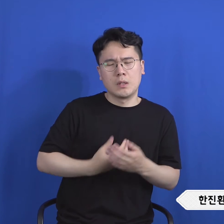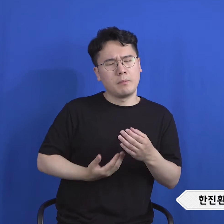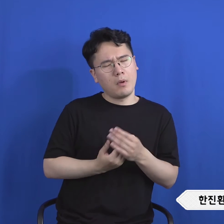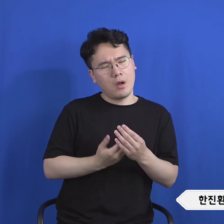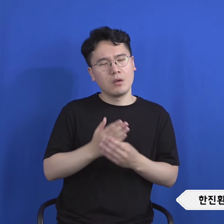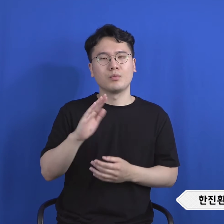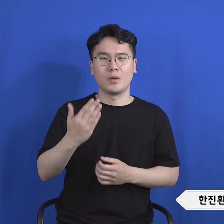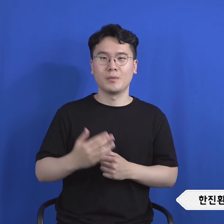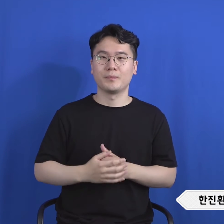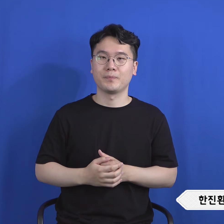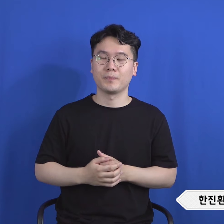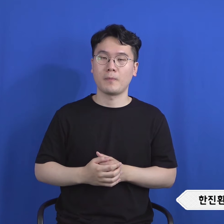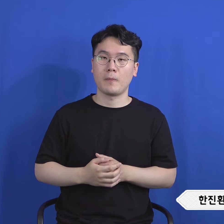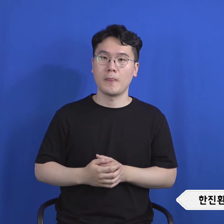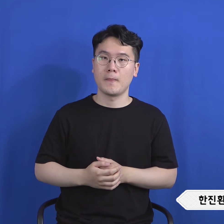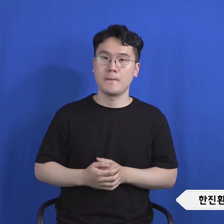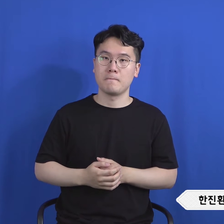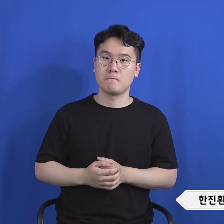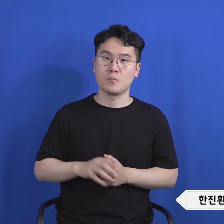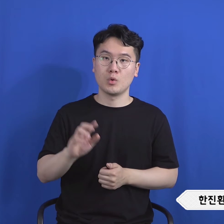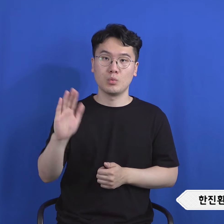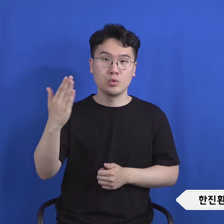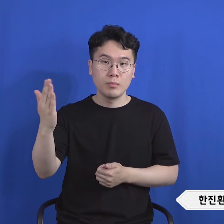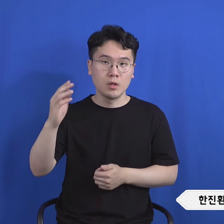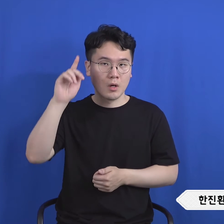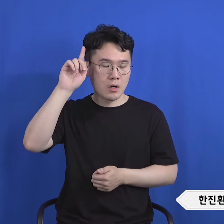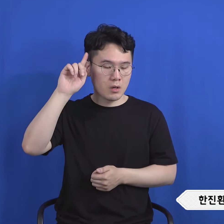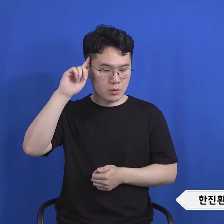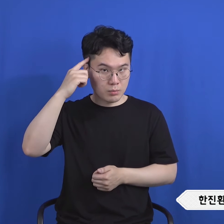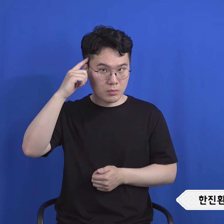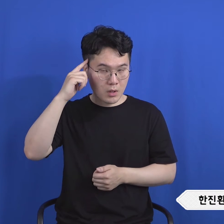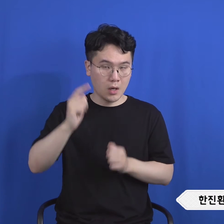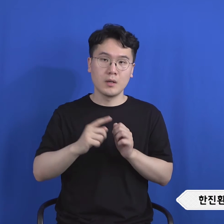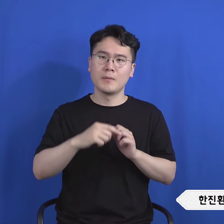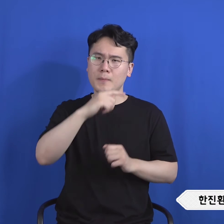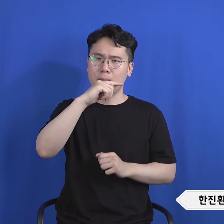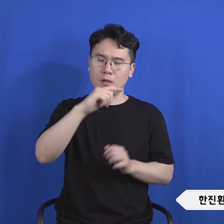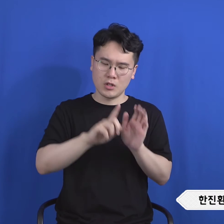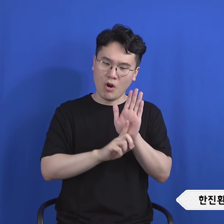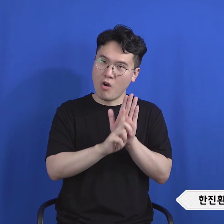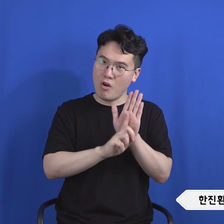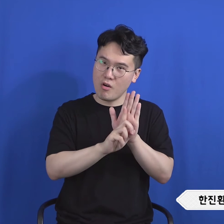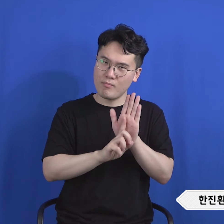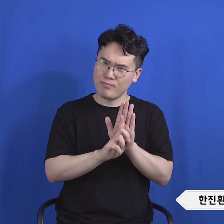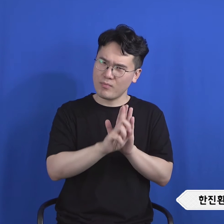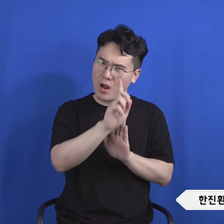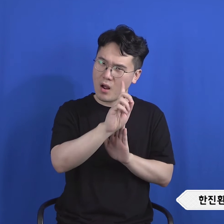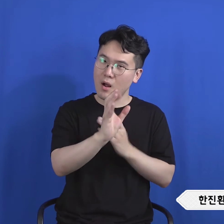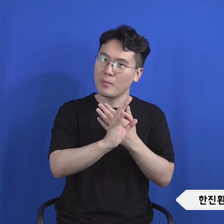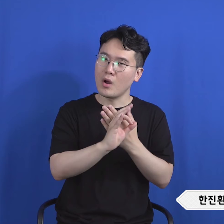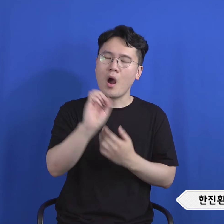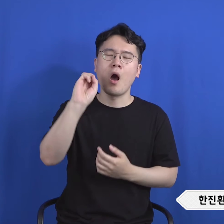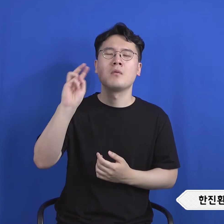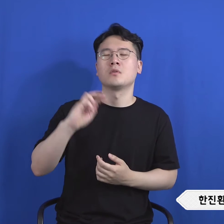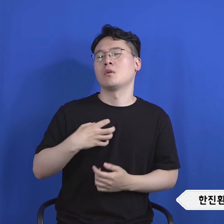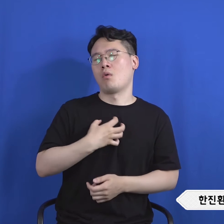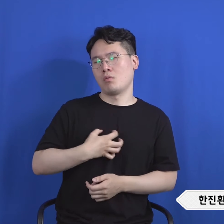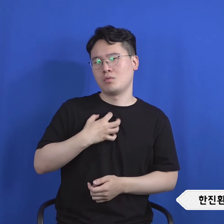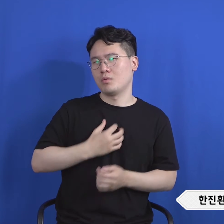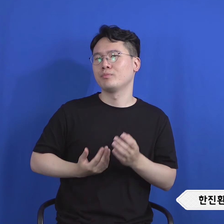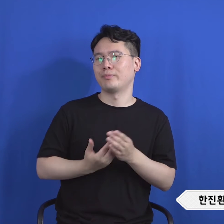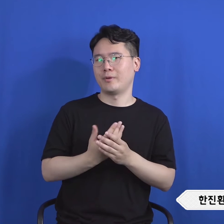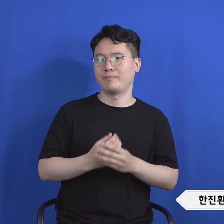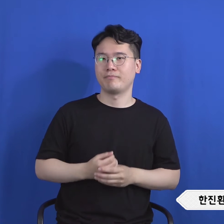열만 좀 올라도 요즘은 코로나가 아닌지 간담이 서늘해지지 않습니까? 딱 한 번의 소식으로